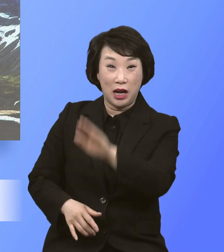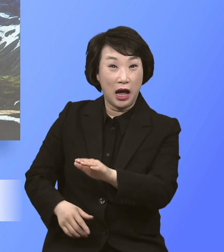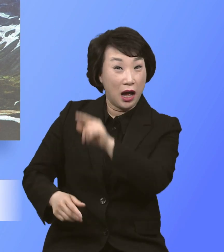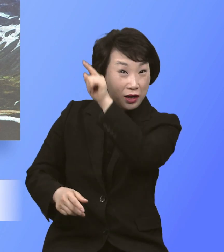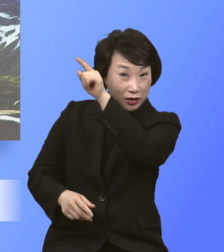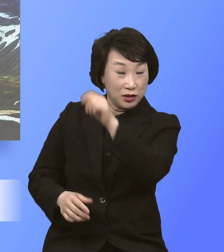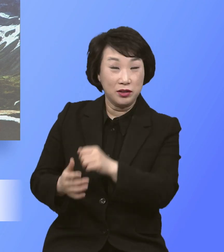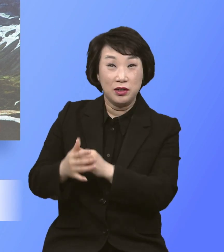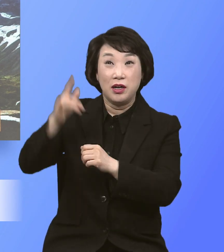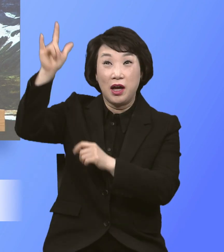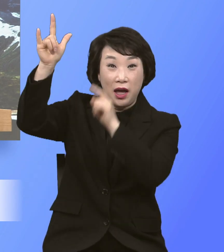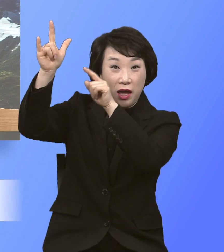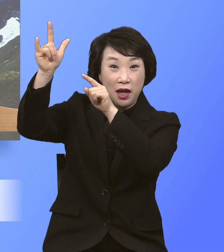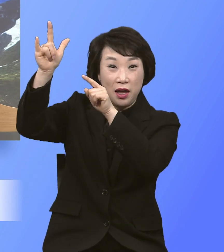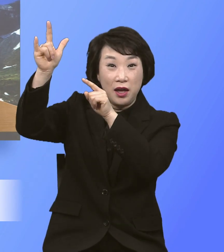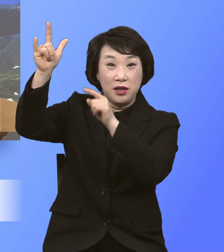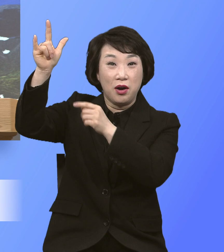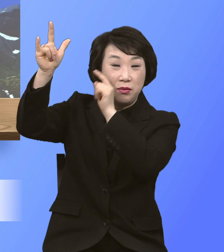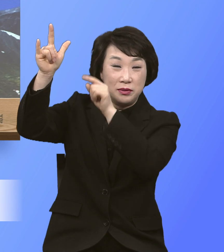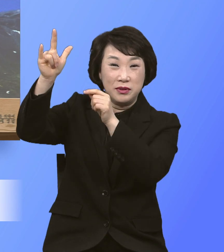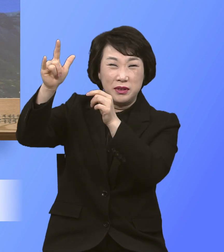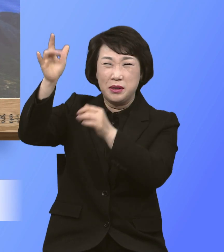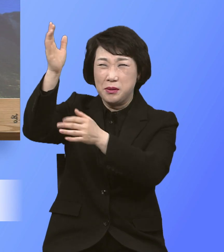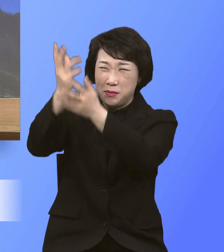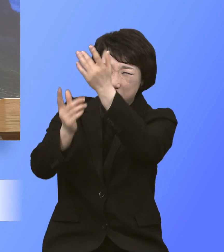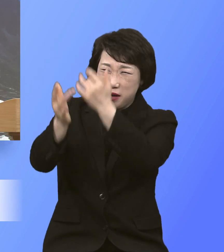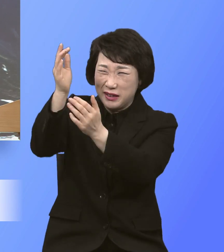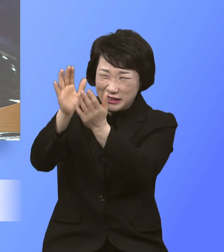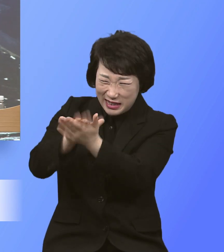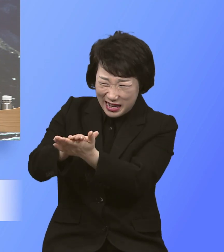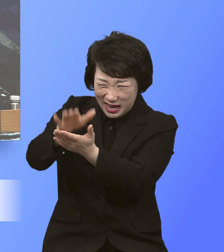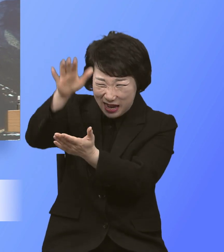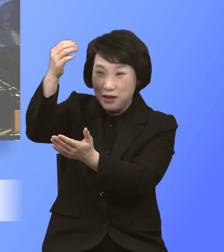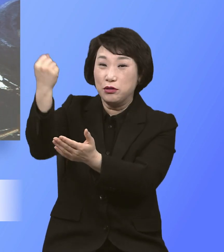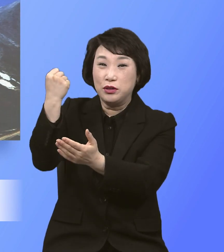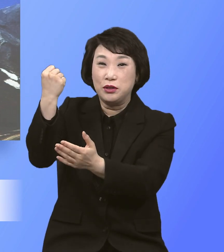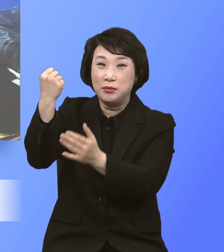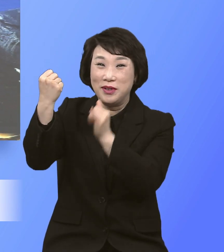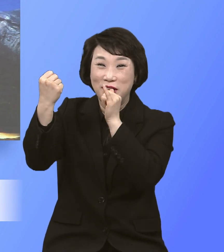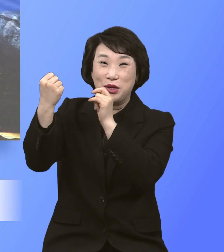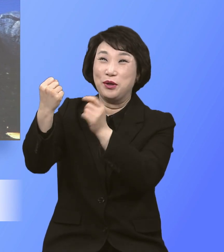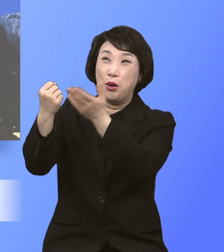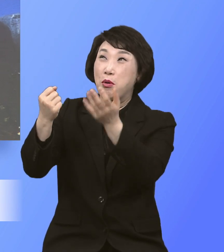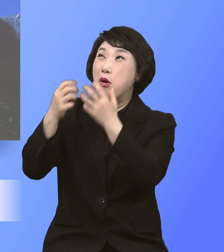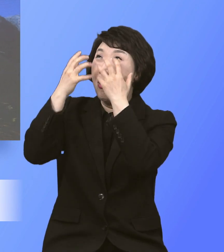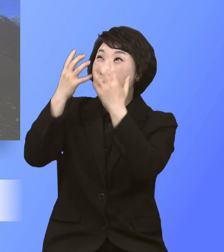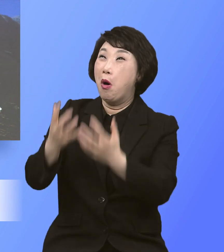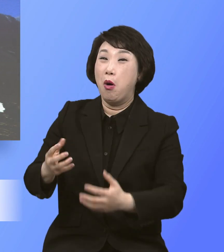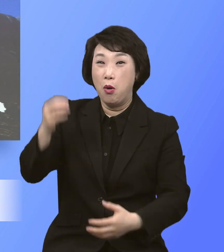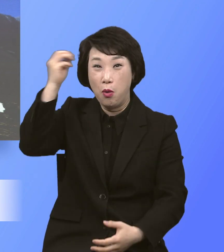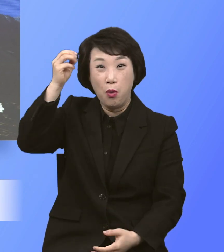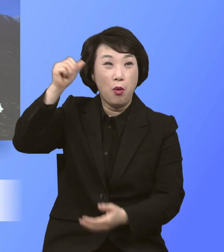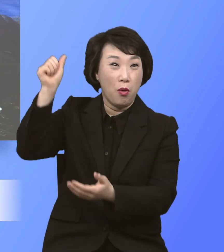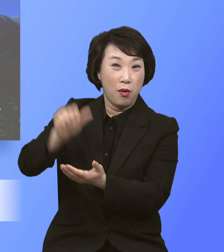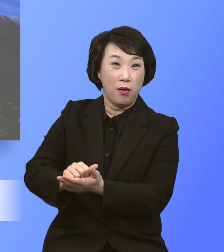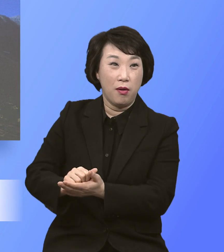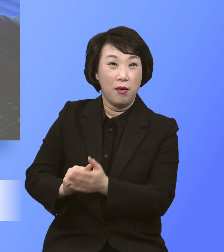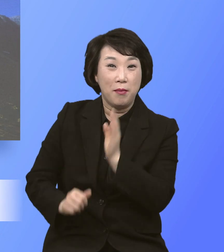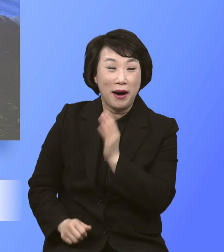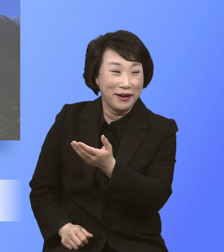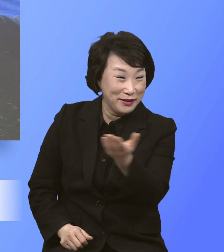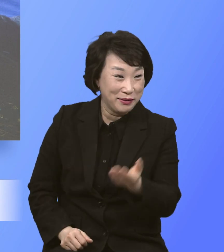있으라니까 저 속에 태양의 이글이글 끓는 에너지가 어마어마하지 않냐 이